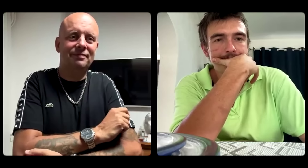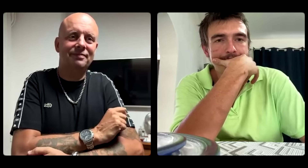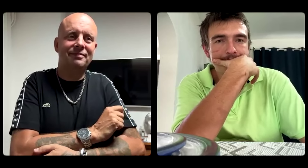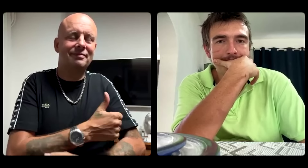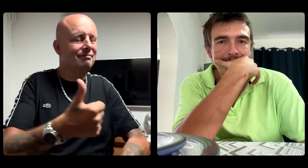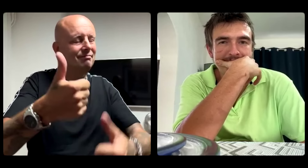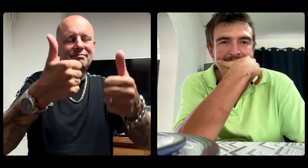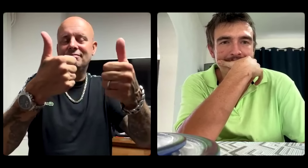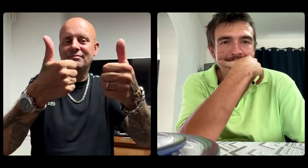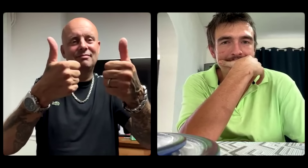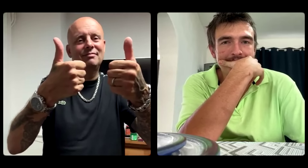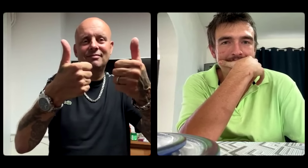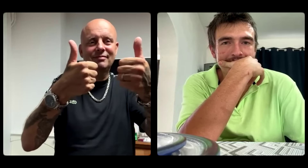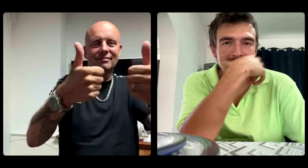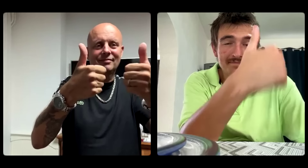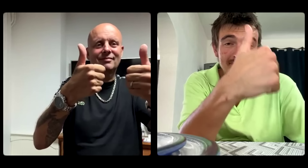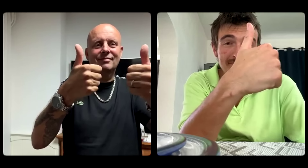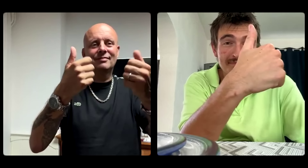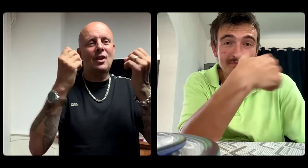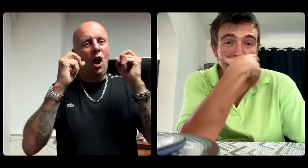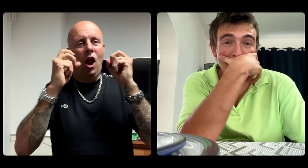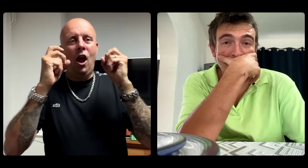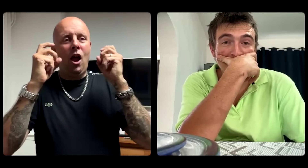Is het wel belangrijk?